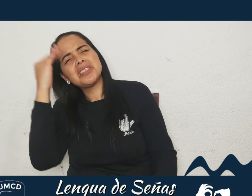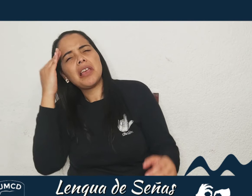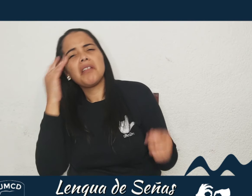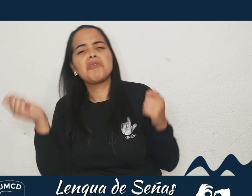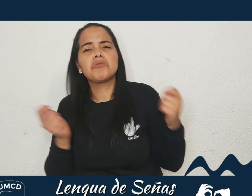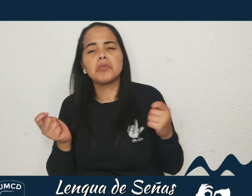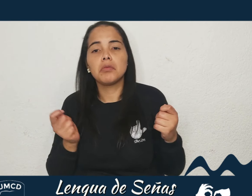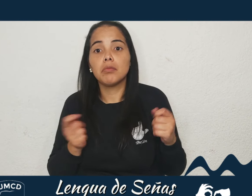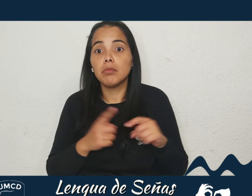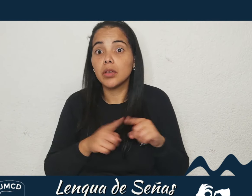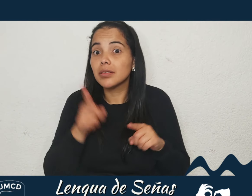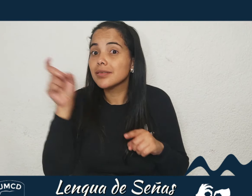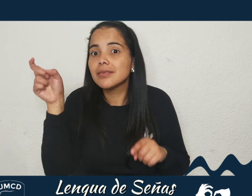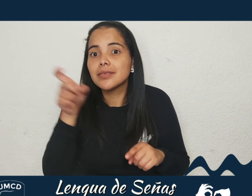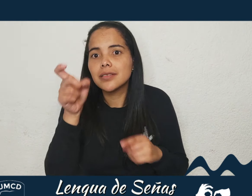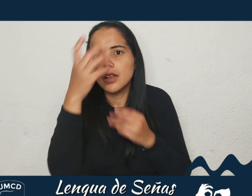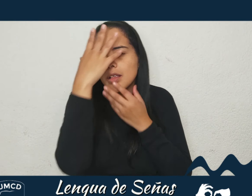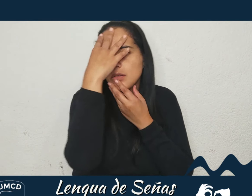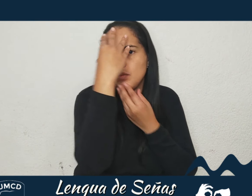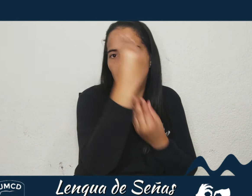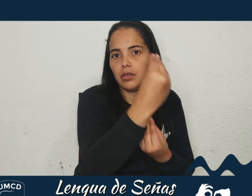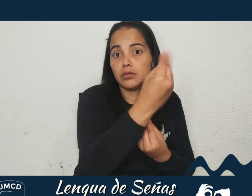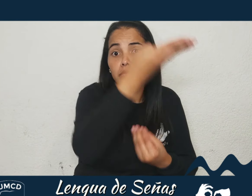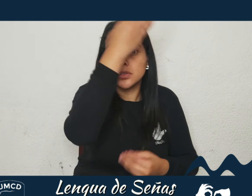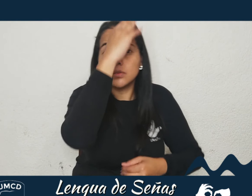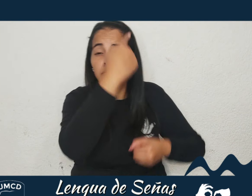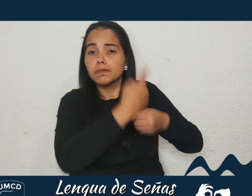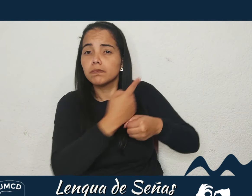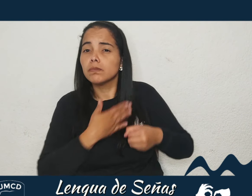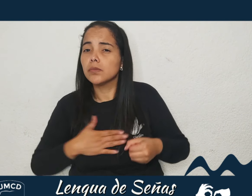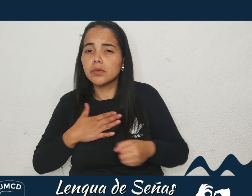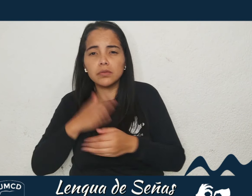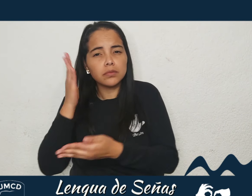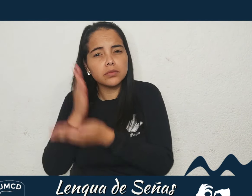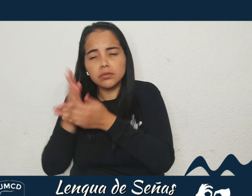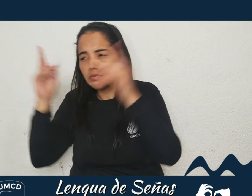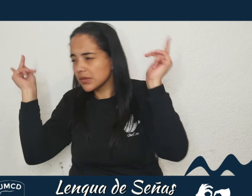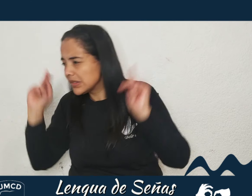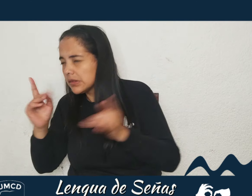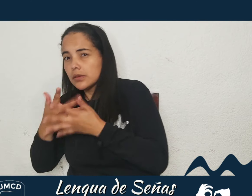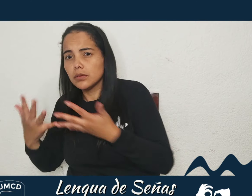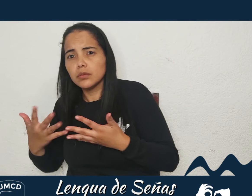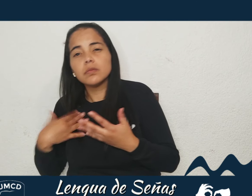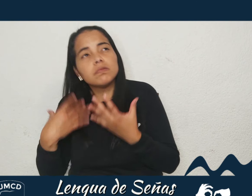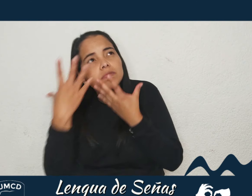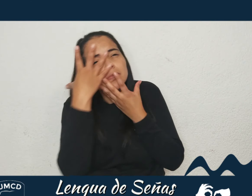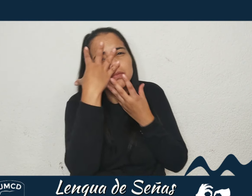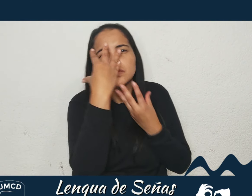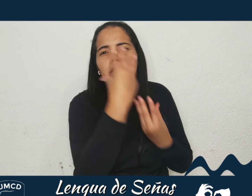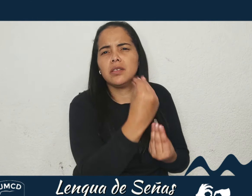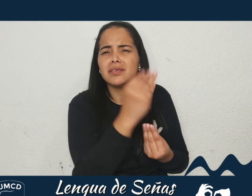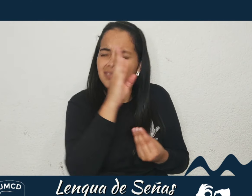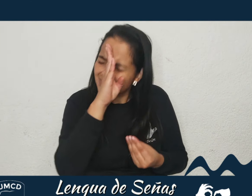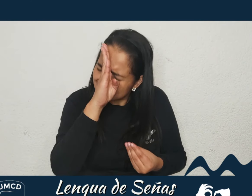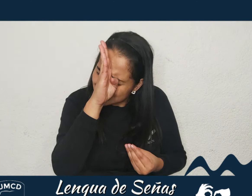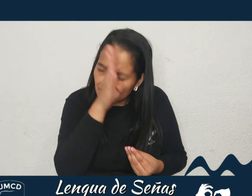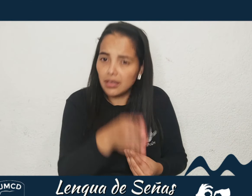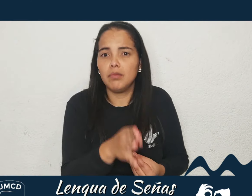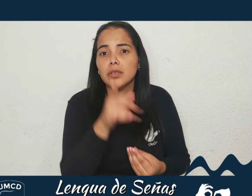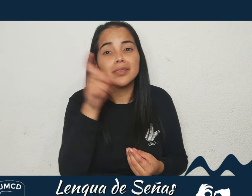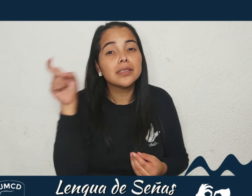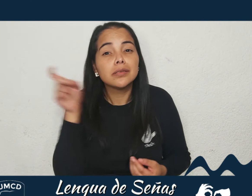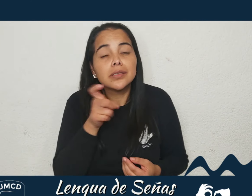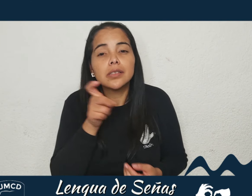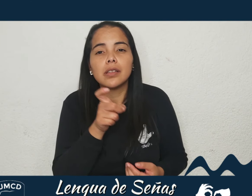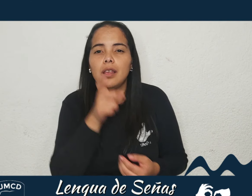cosas. En este pasaje y en muchos pasajes bíblicos, y ese es un principio bíblico en todas las